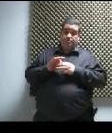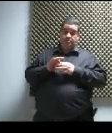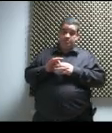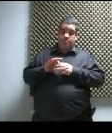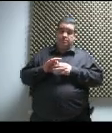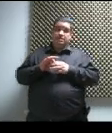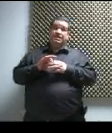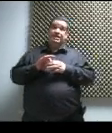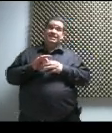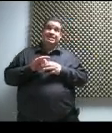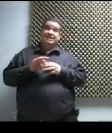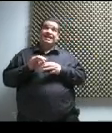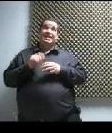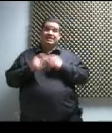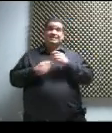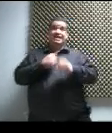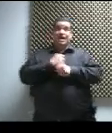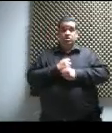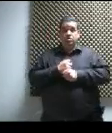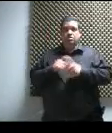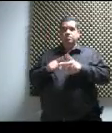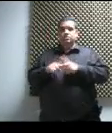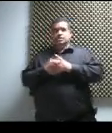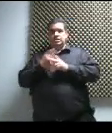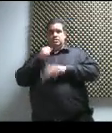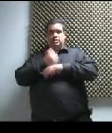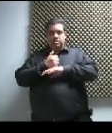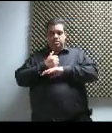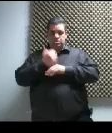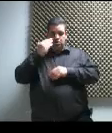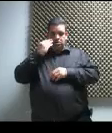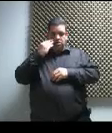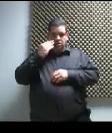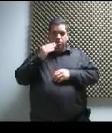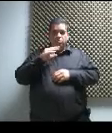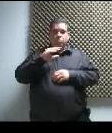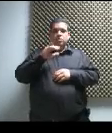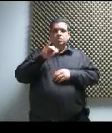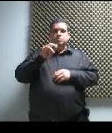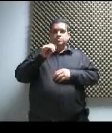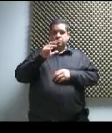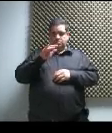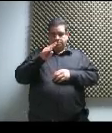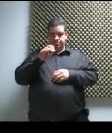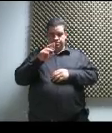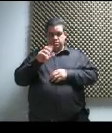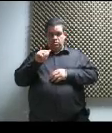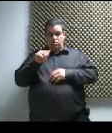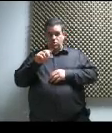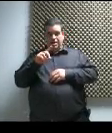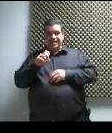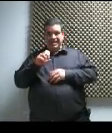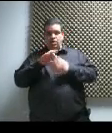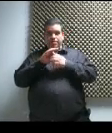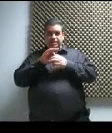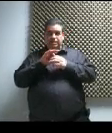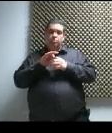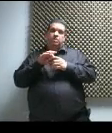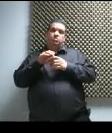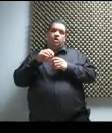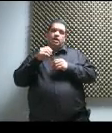de crear lo que se conocía como la Incubadora de Cooperativas. No podemos olvidar que el